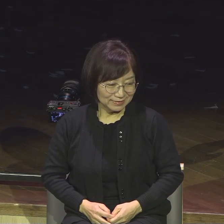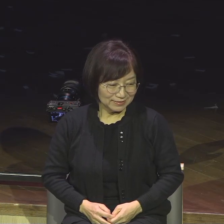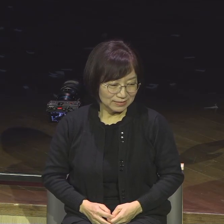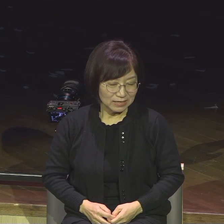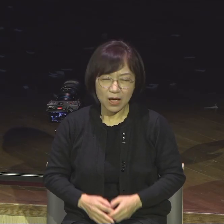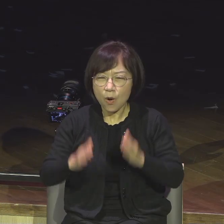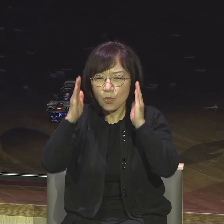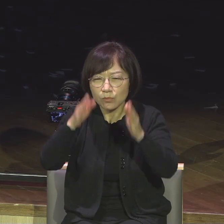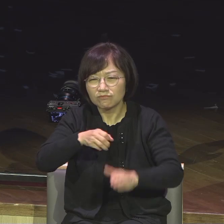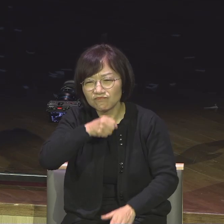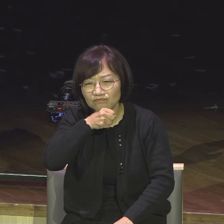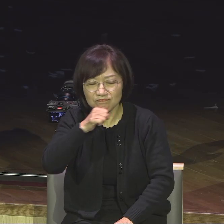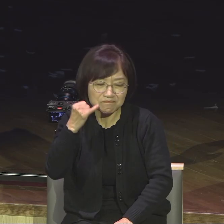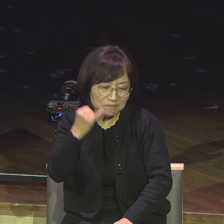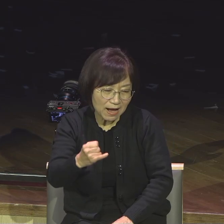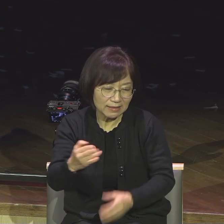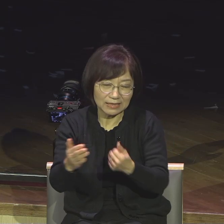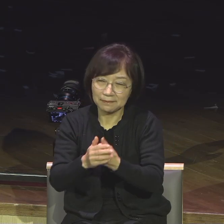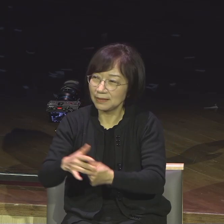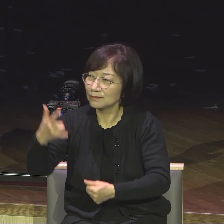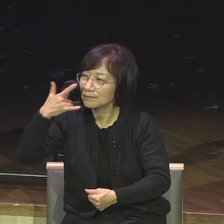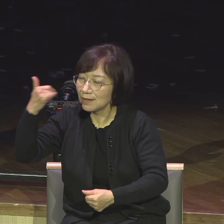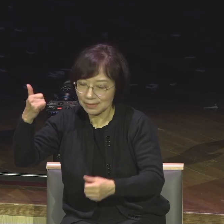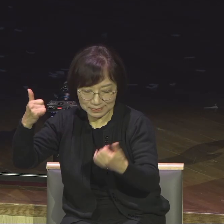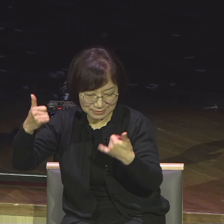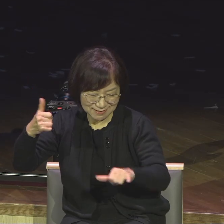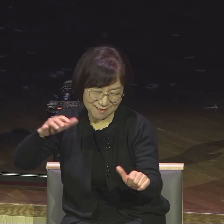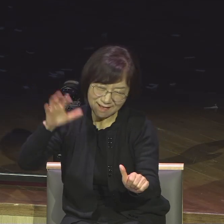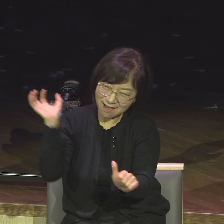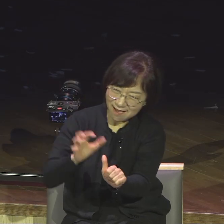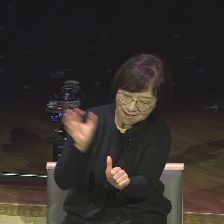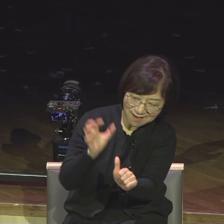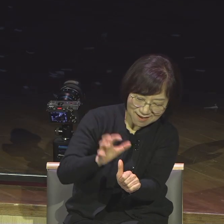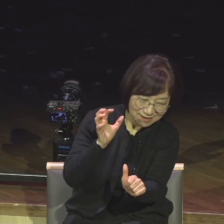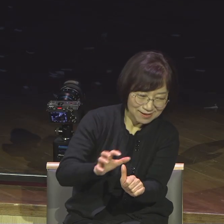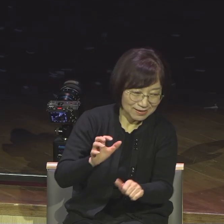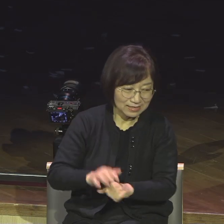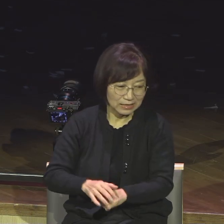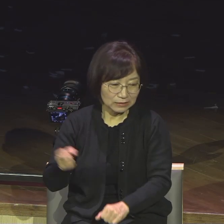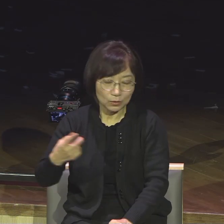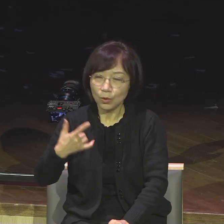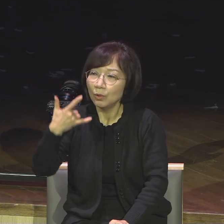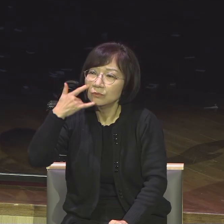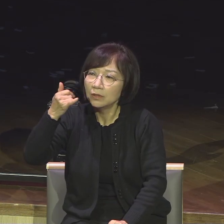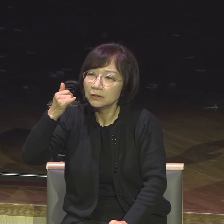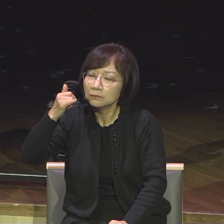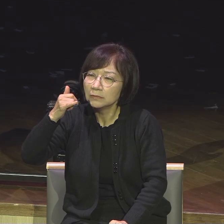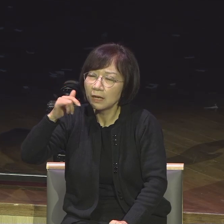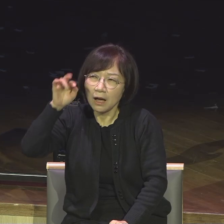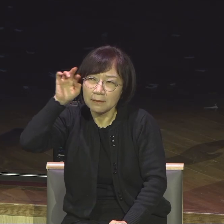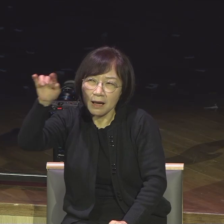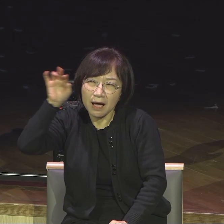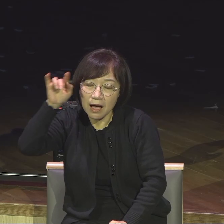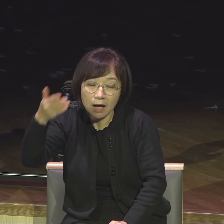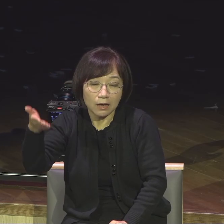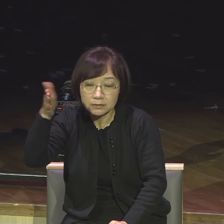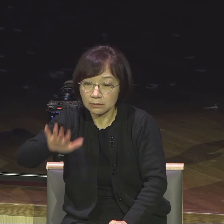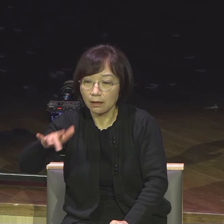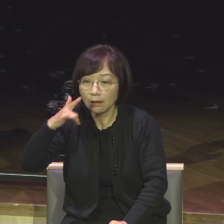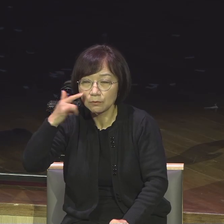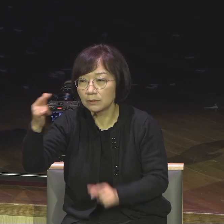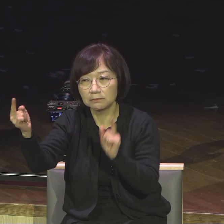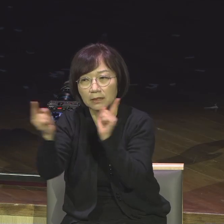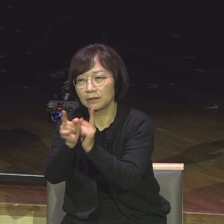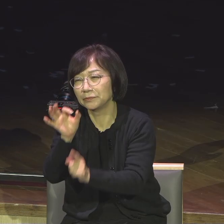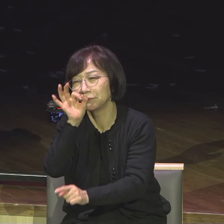성적이 좋지 않다고 부모님께 많이 혼나는 아이, 부모님이 보고 싶지만 볼 수 없는 아이,